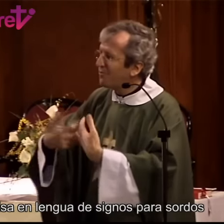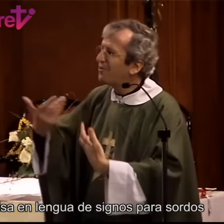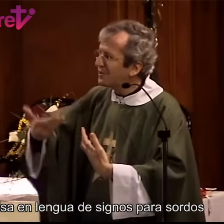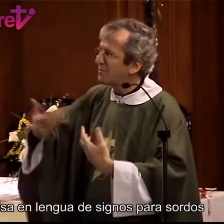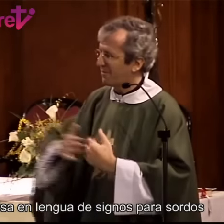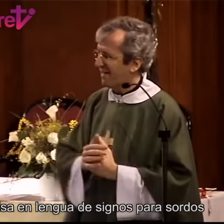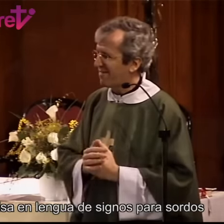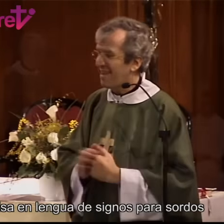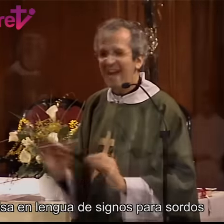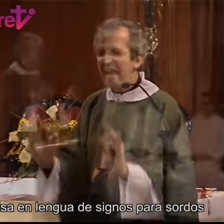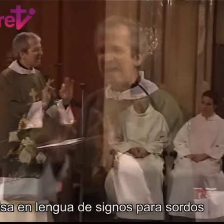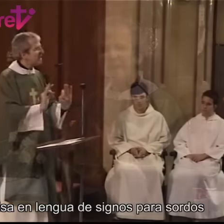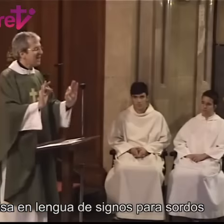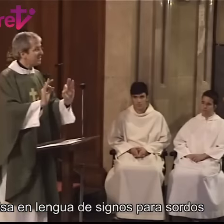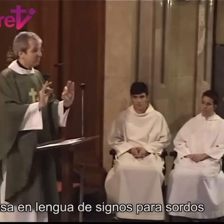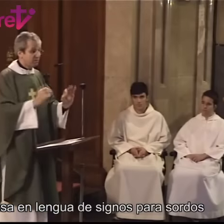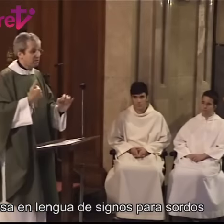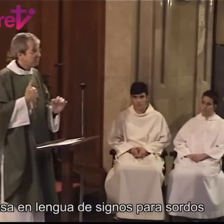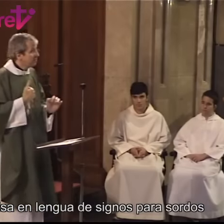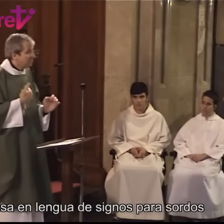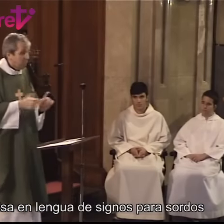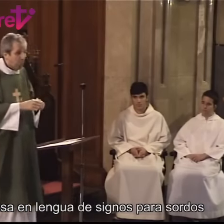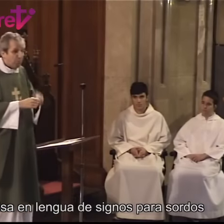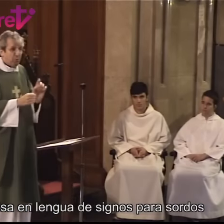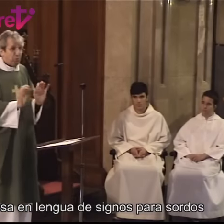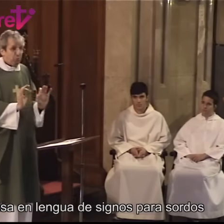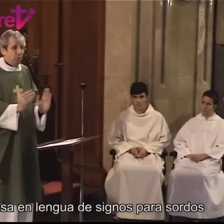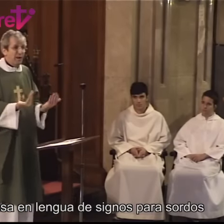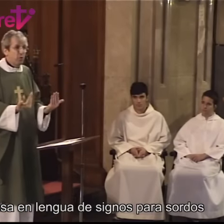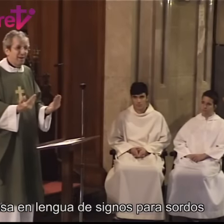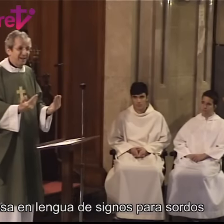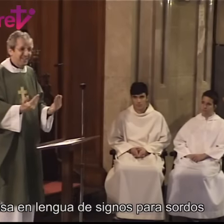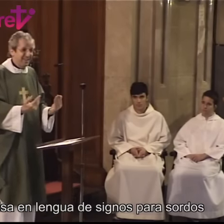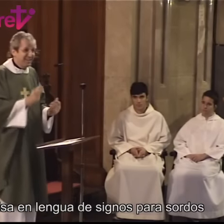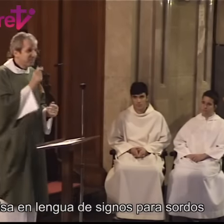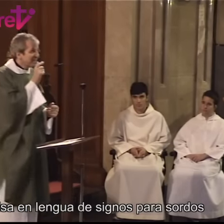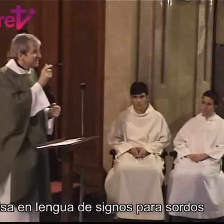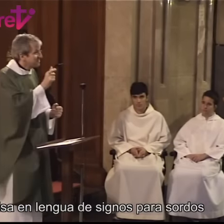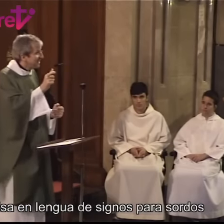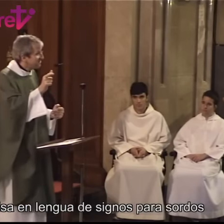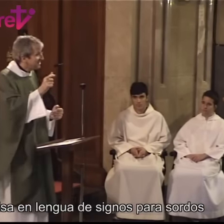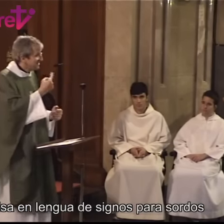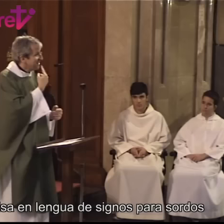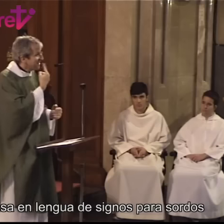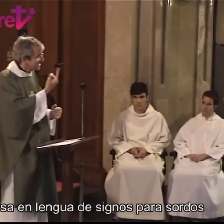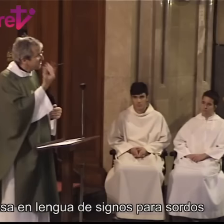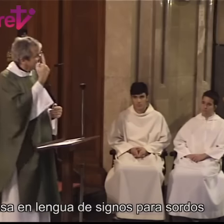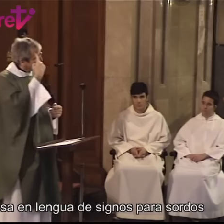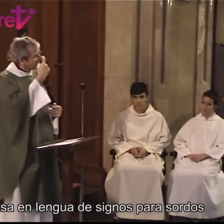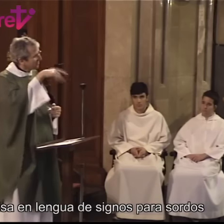y su importancia. Y nadie puede decir: yo no valgo para nada, ¿eh? Esas palabras, ¿eh?, las dijo, recuerdo, el